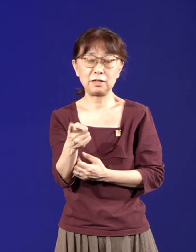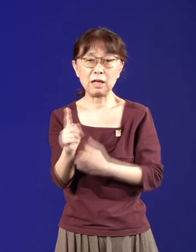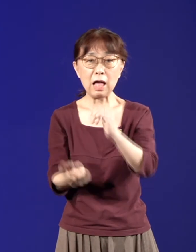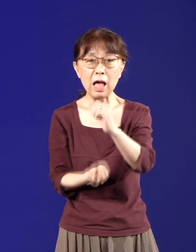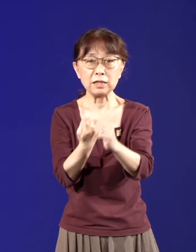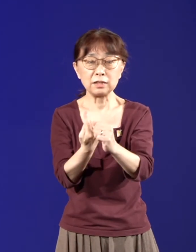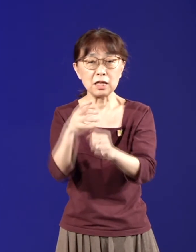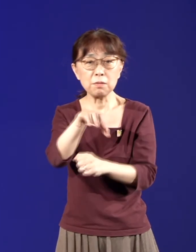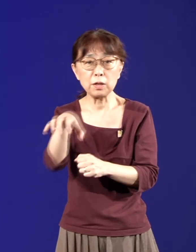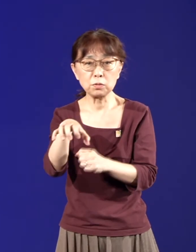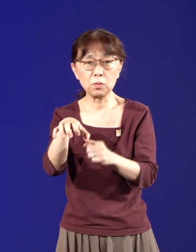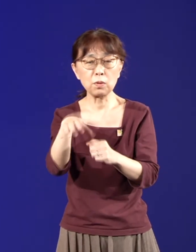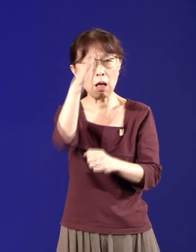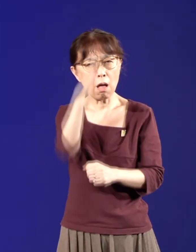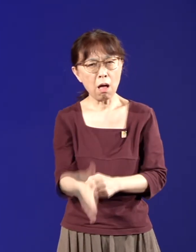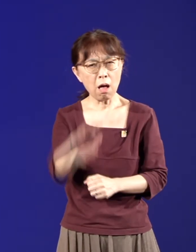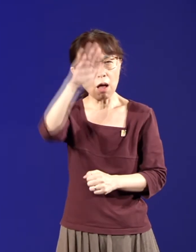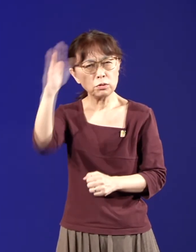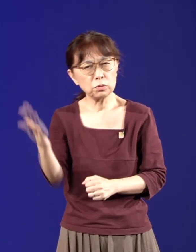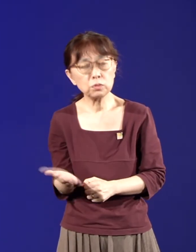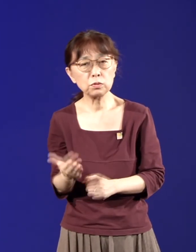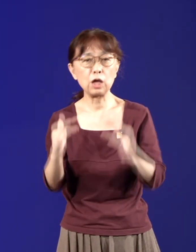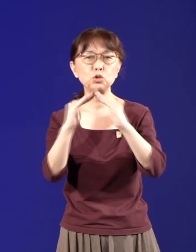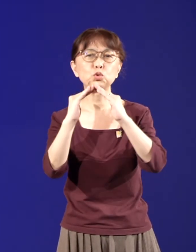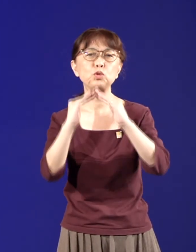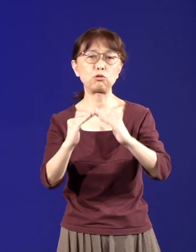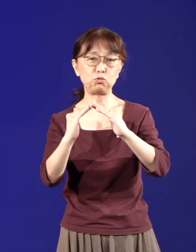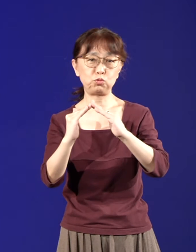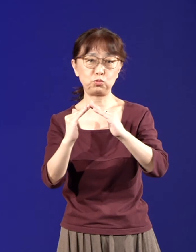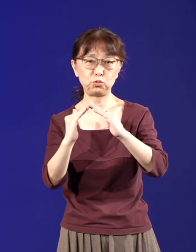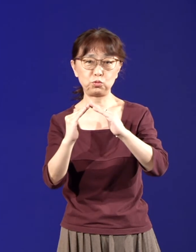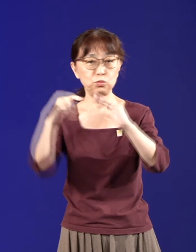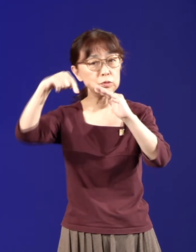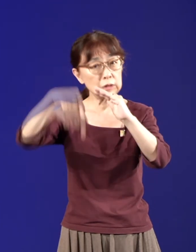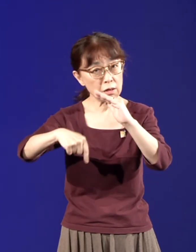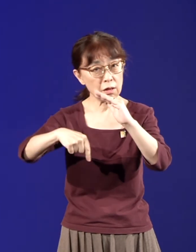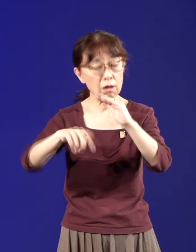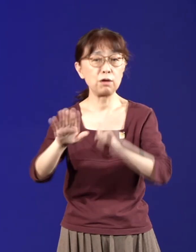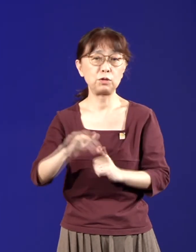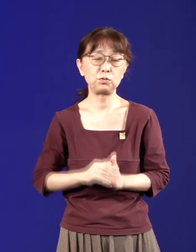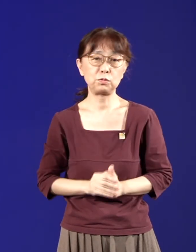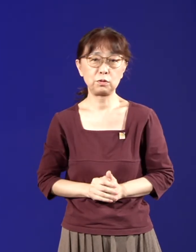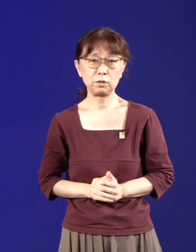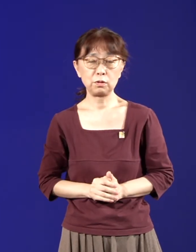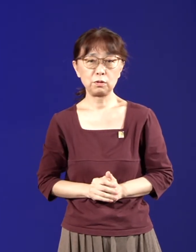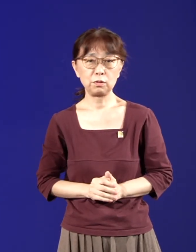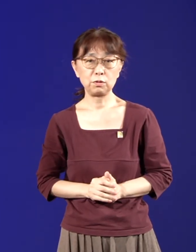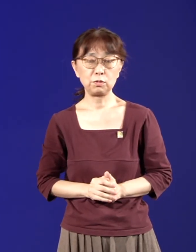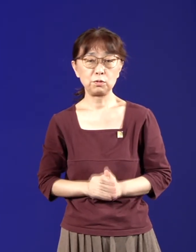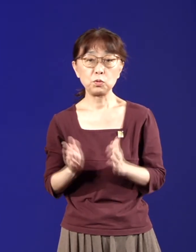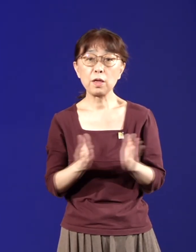はですね、約半数が住宅という中であります。それ